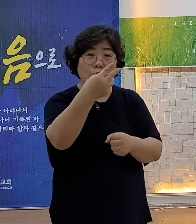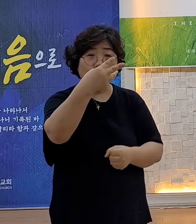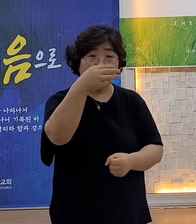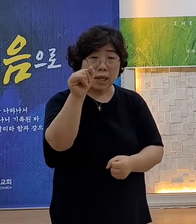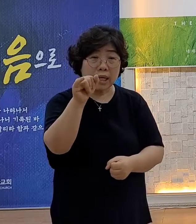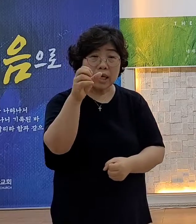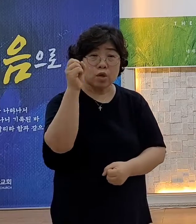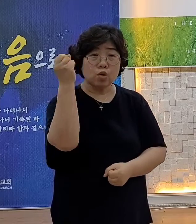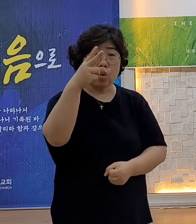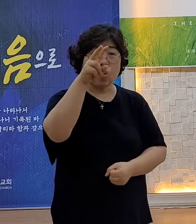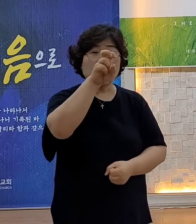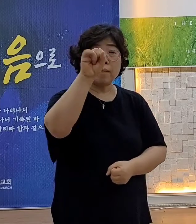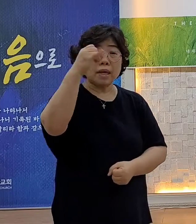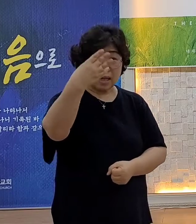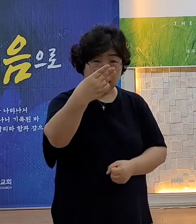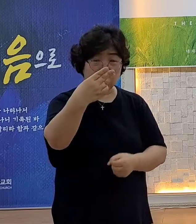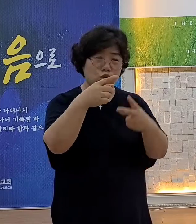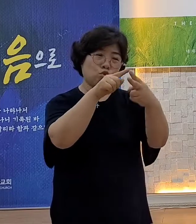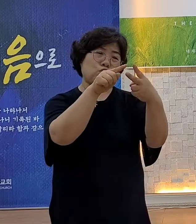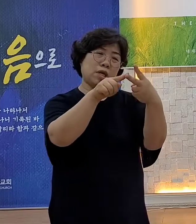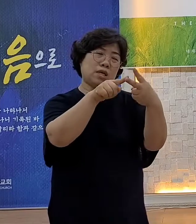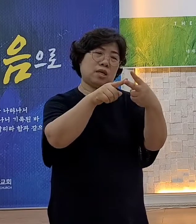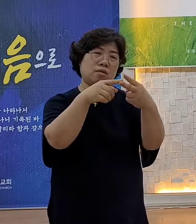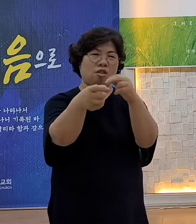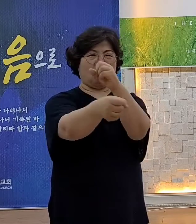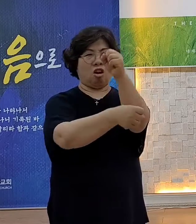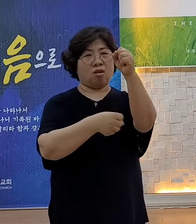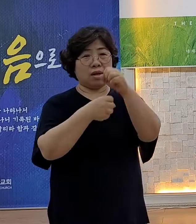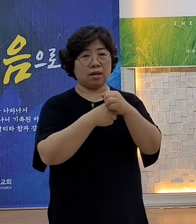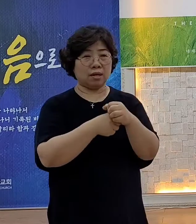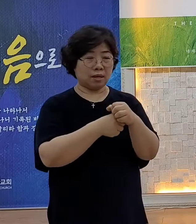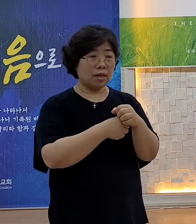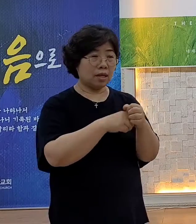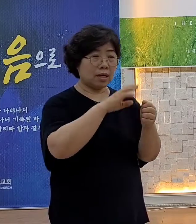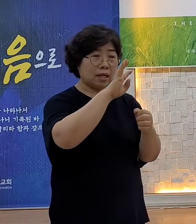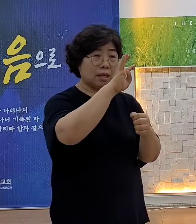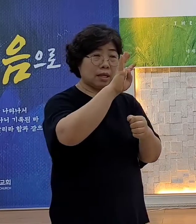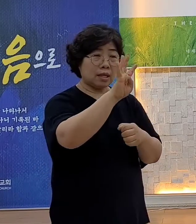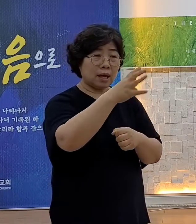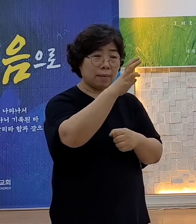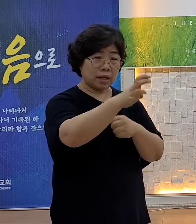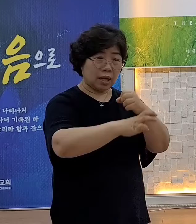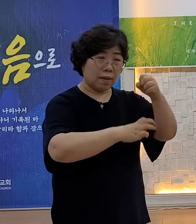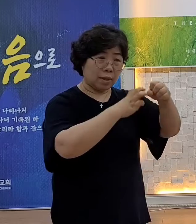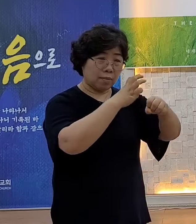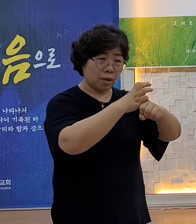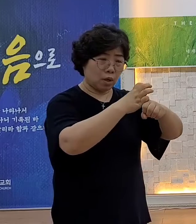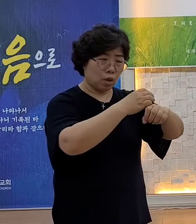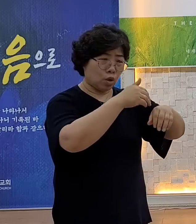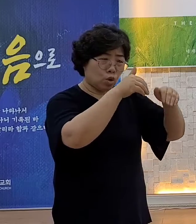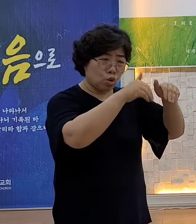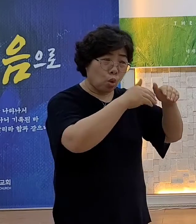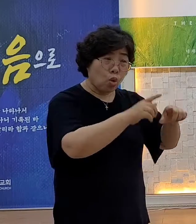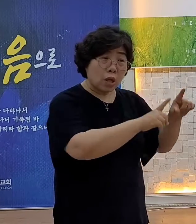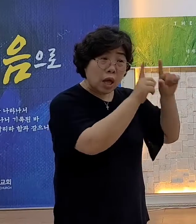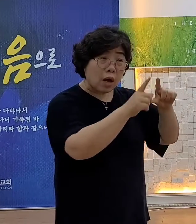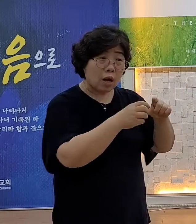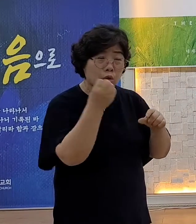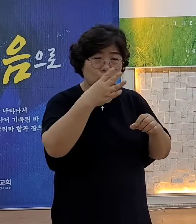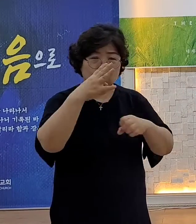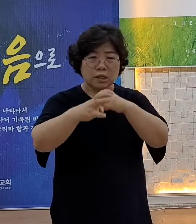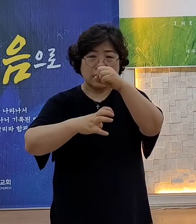거예요. 430년 동안 종살이하고 그리고 40년 동안 광야 생활했던 이 이스라엘 백성들이 그 약속의